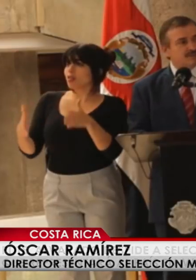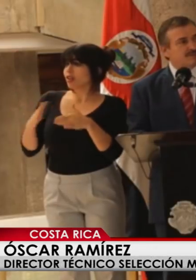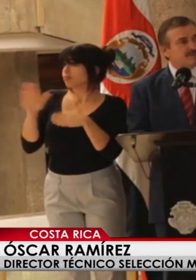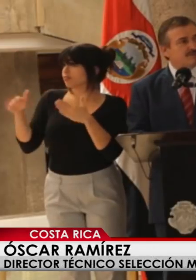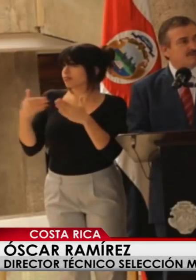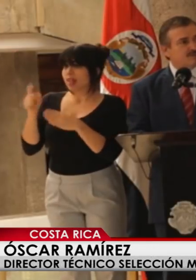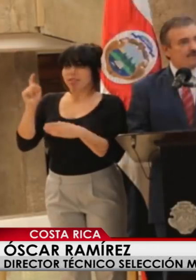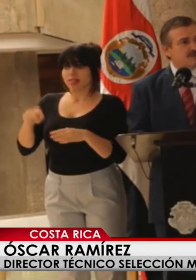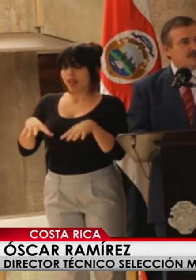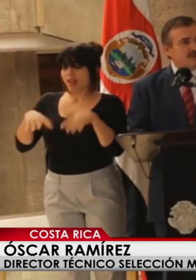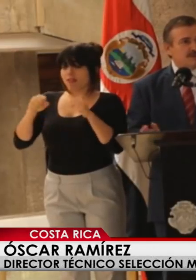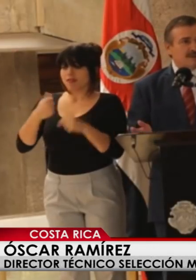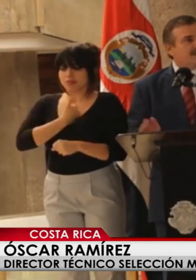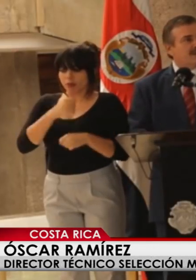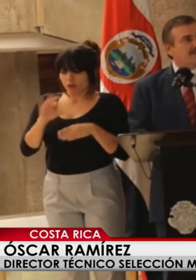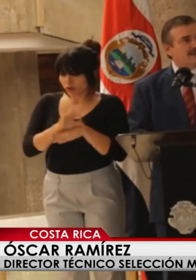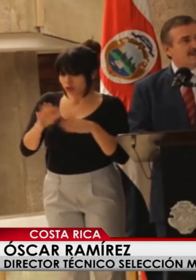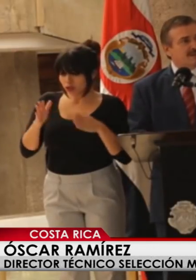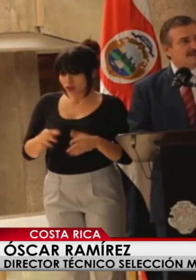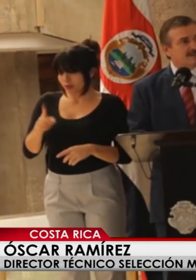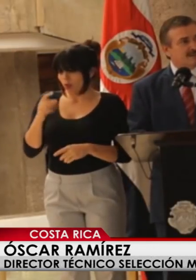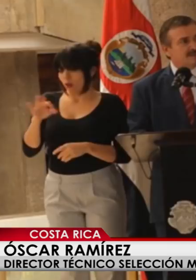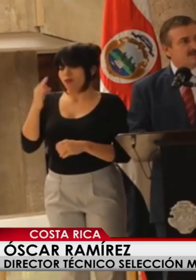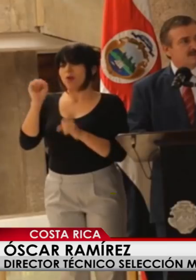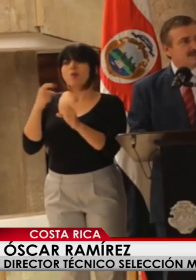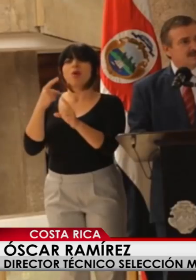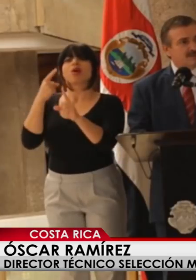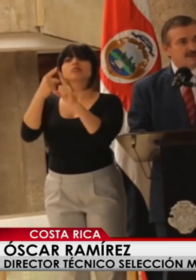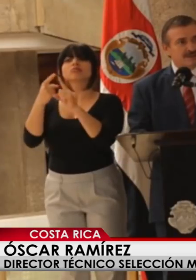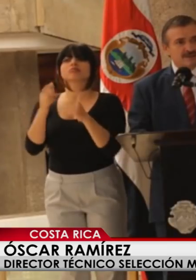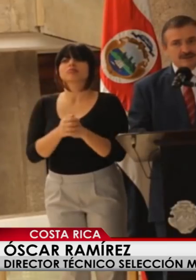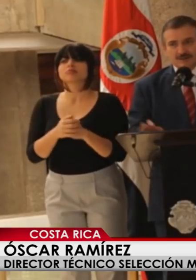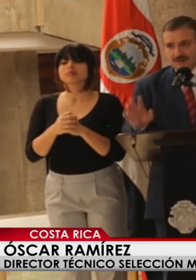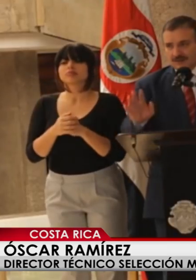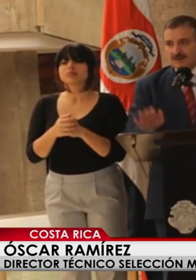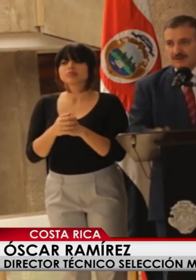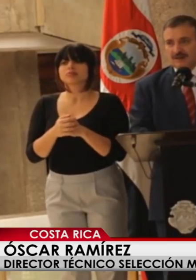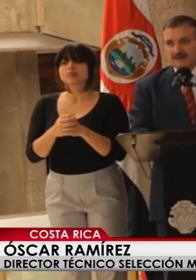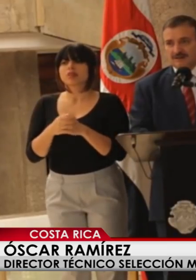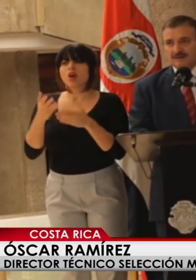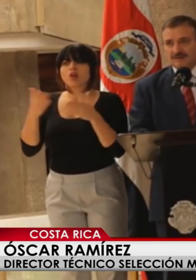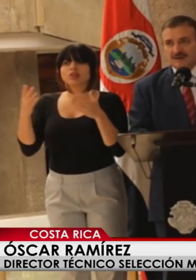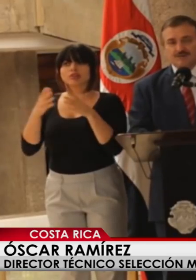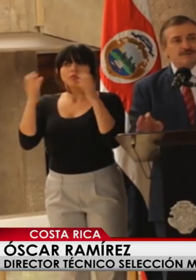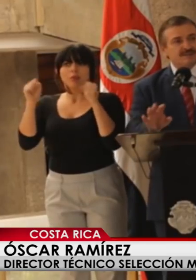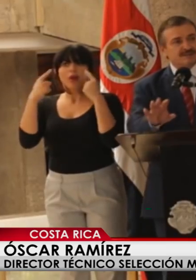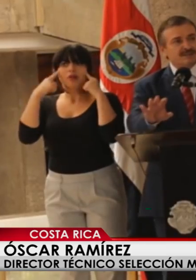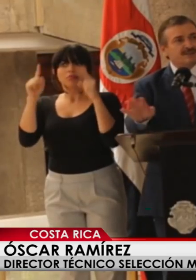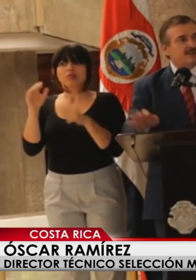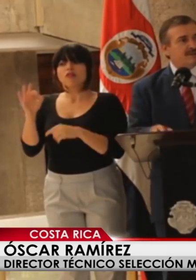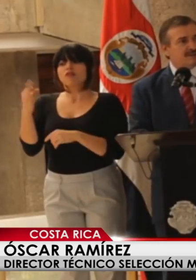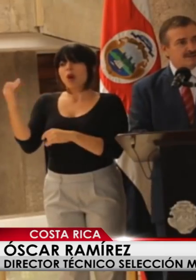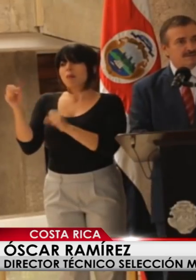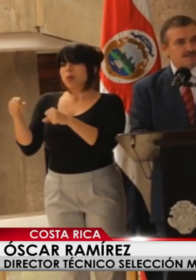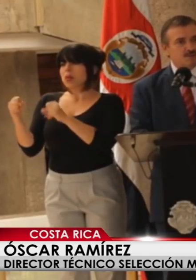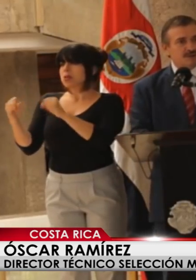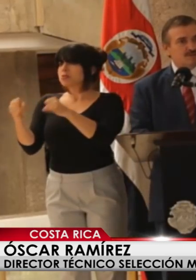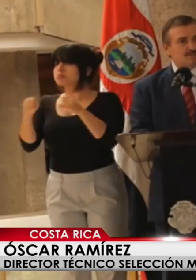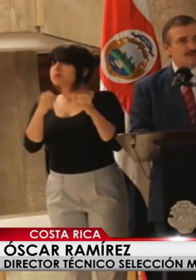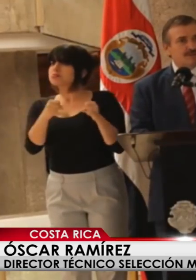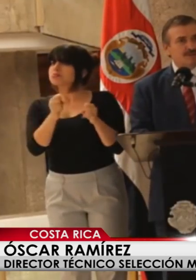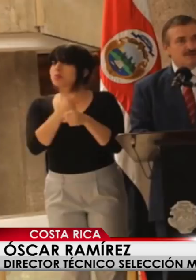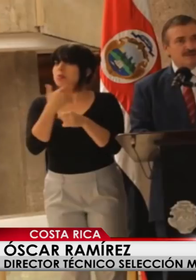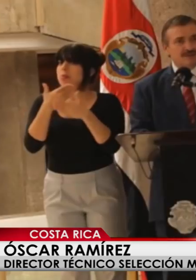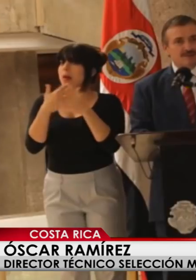tenemos que hacer nuestra función y es la única manera de llegar a hacer grandes cosas. Creo que hay formas de ser individualmente buenos,